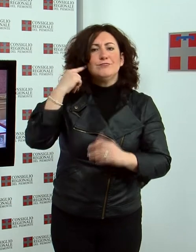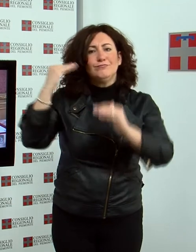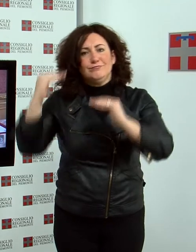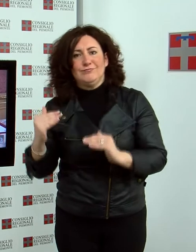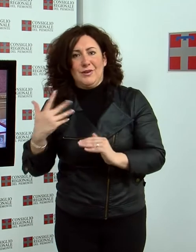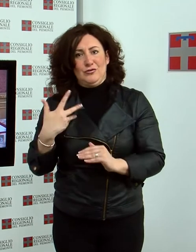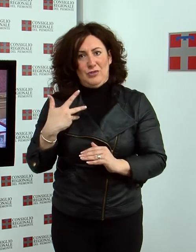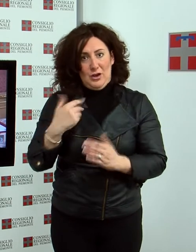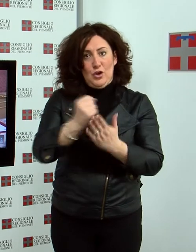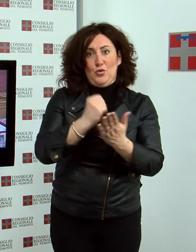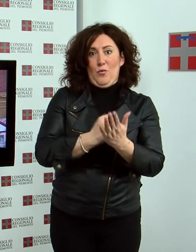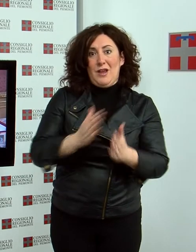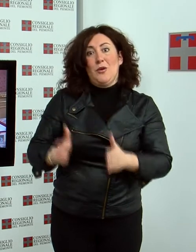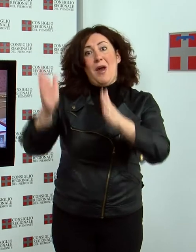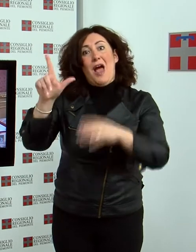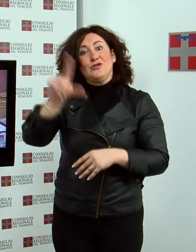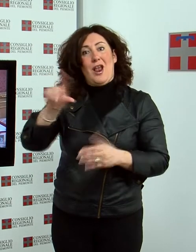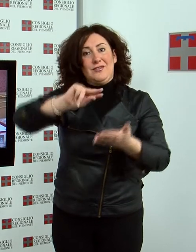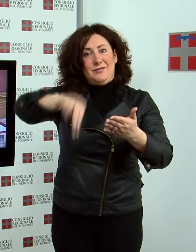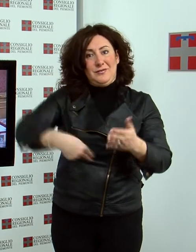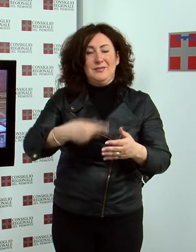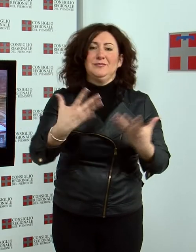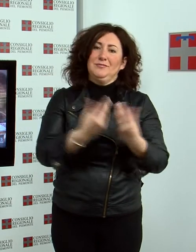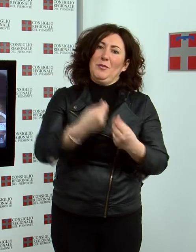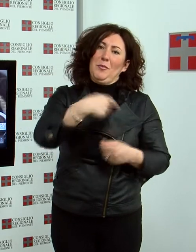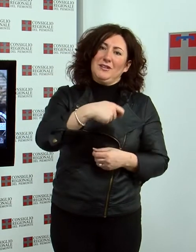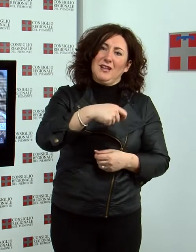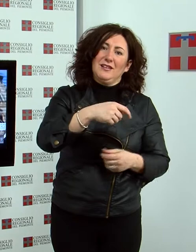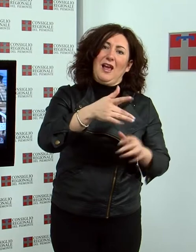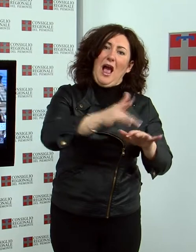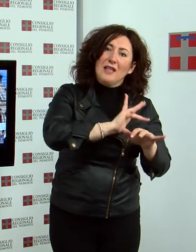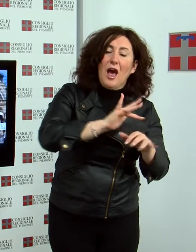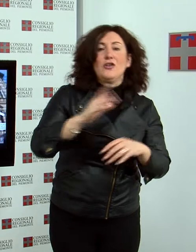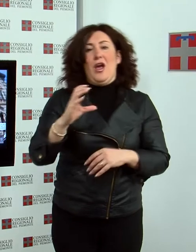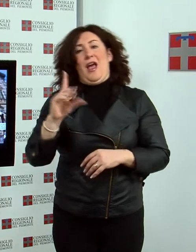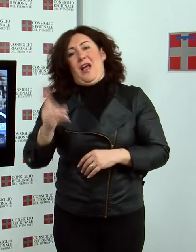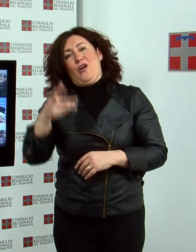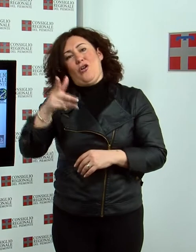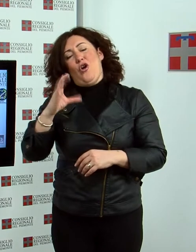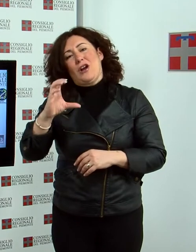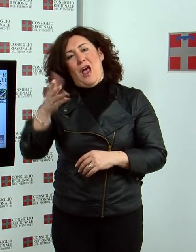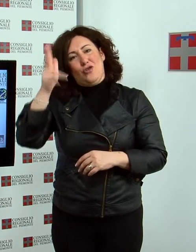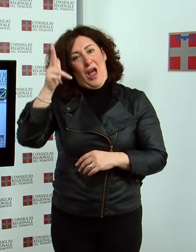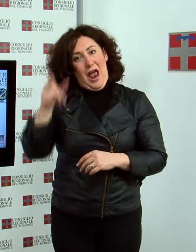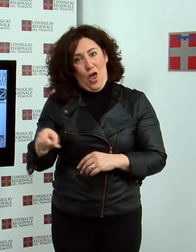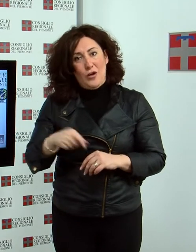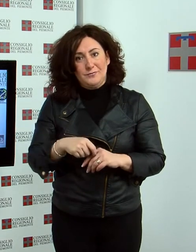dai presidenti valerio cattaneo e corrado gallo il video a cadenza settimanale e caricato su youtube e sul sito del consiglio